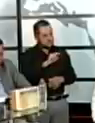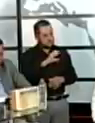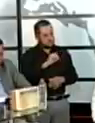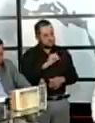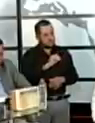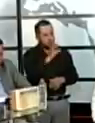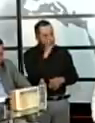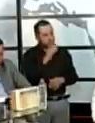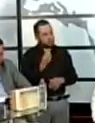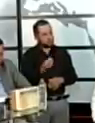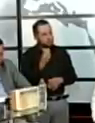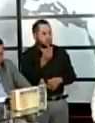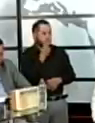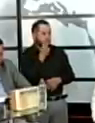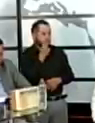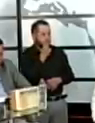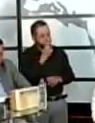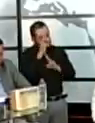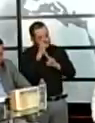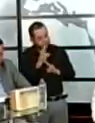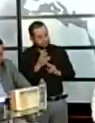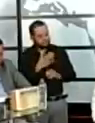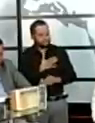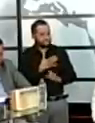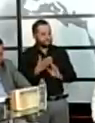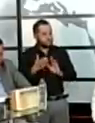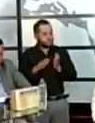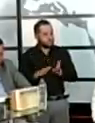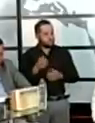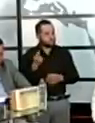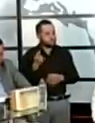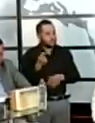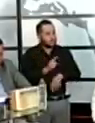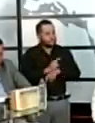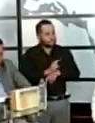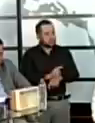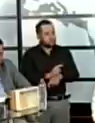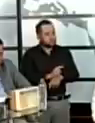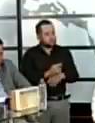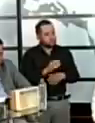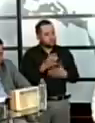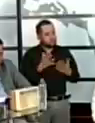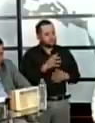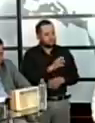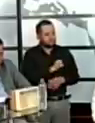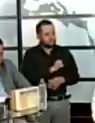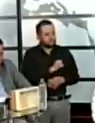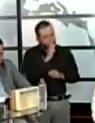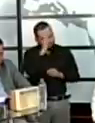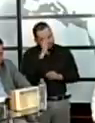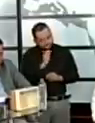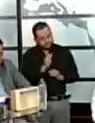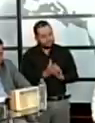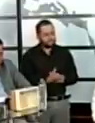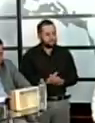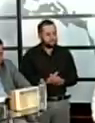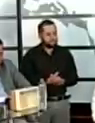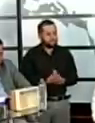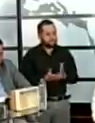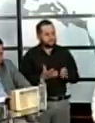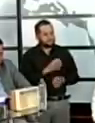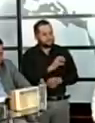de Pereira, del Partido Conservador. ¿Falleció hace contados minutos en una clínica de Pereira. Con mucho